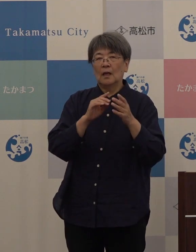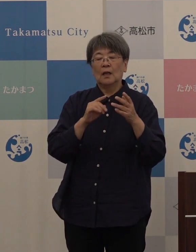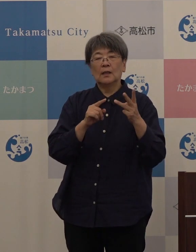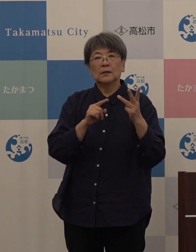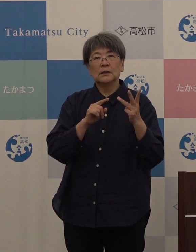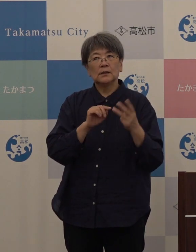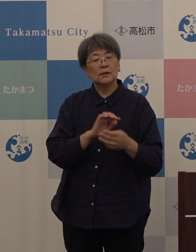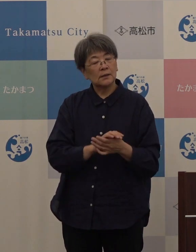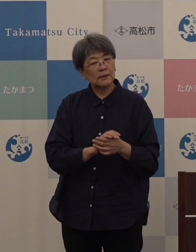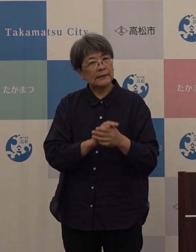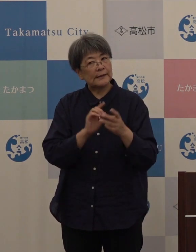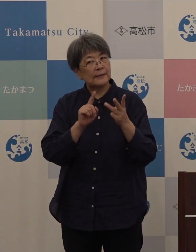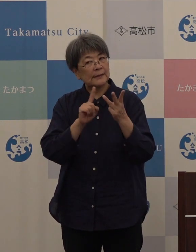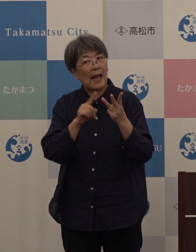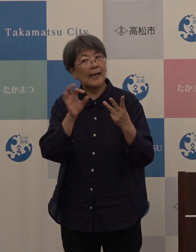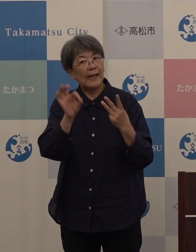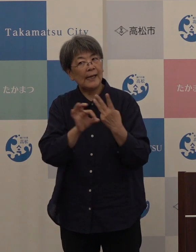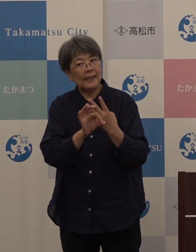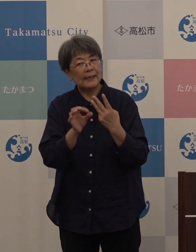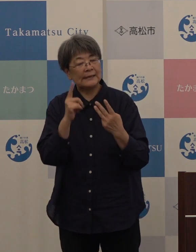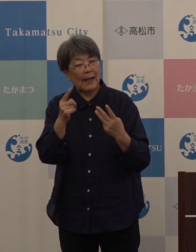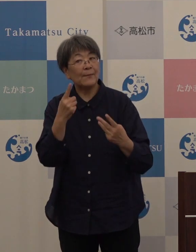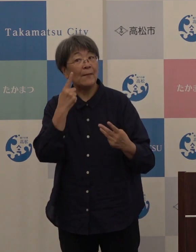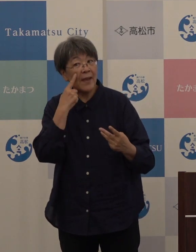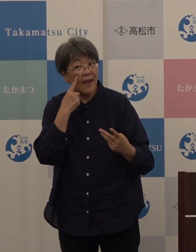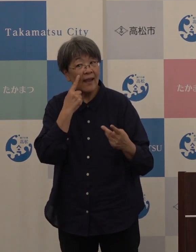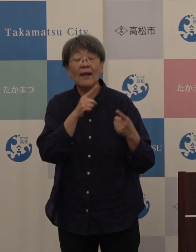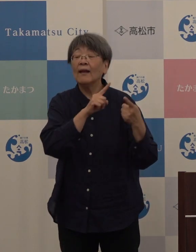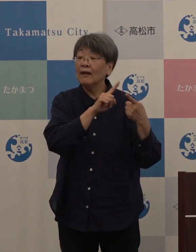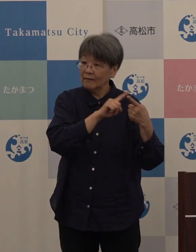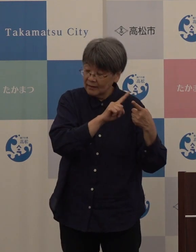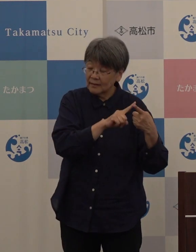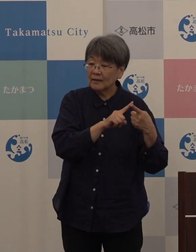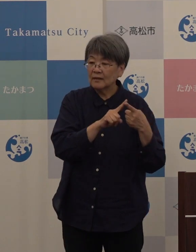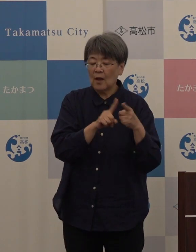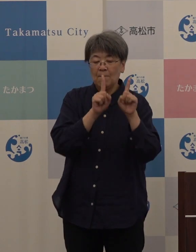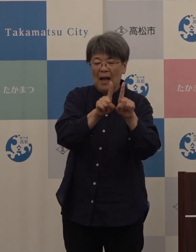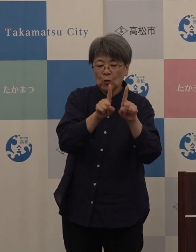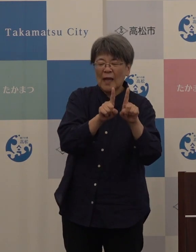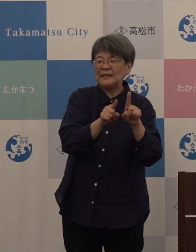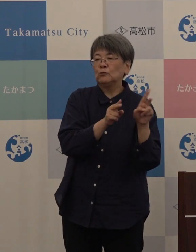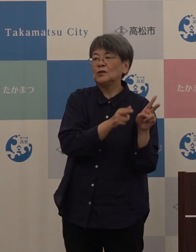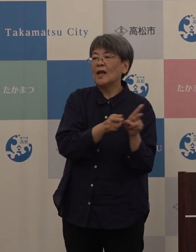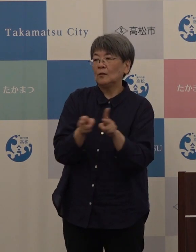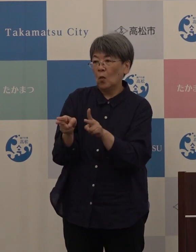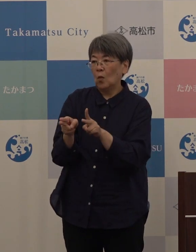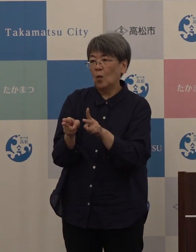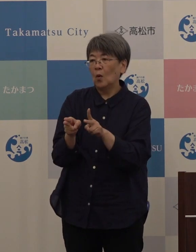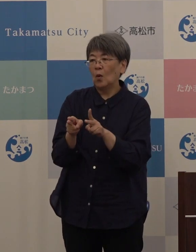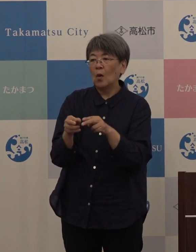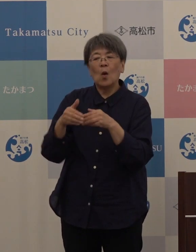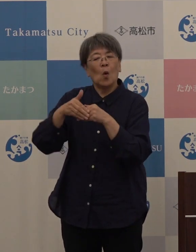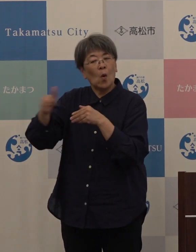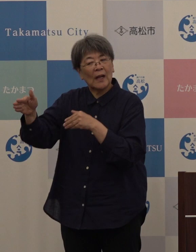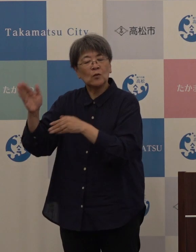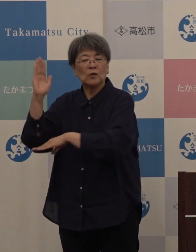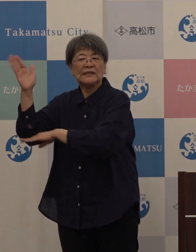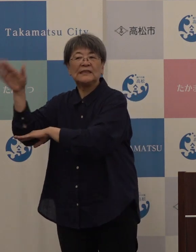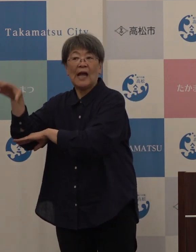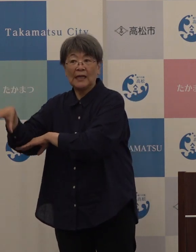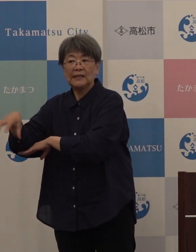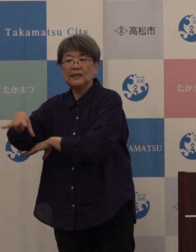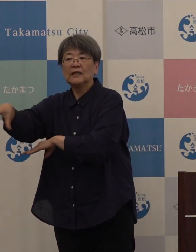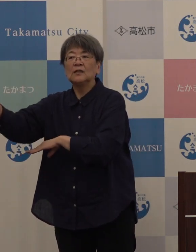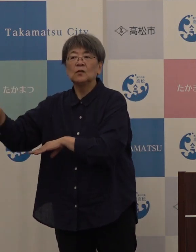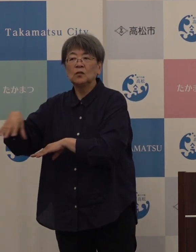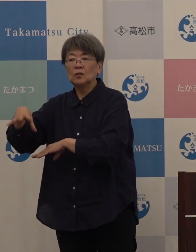のかということとですね、あと、まあ、パートナーシップ制度でよく言われてます、いわゆる他の自治体と の、まあ、